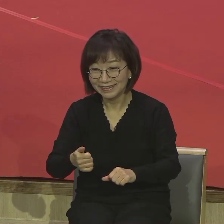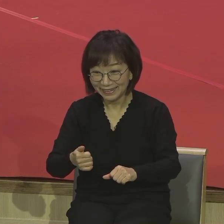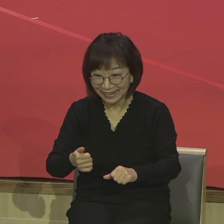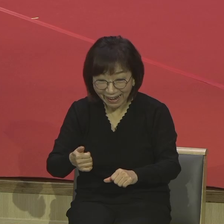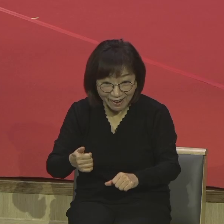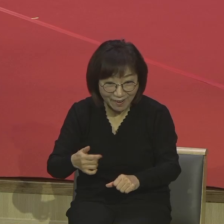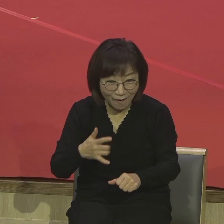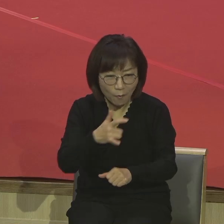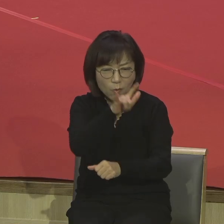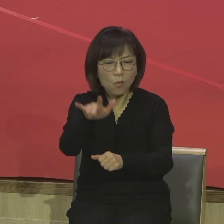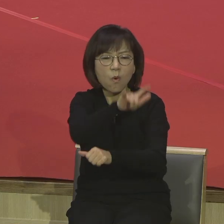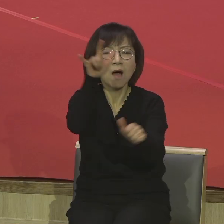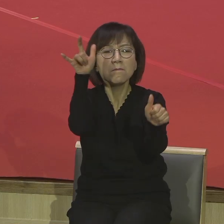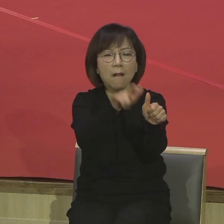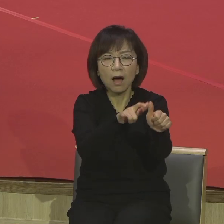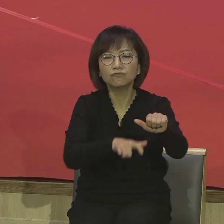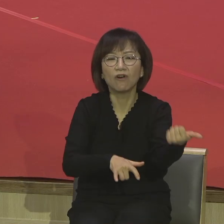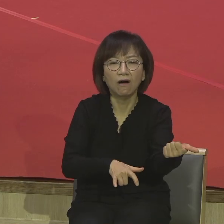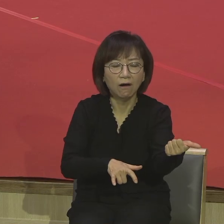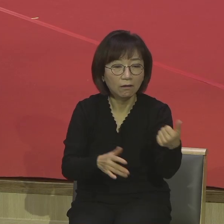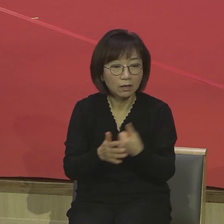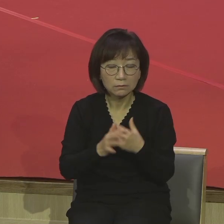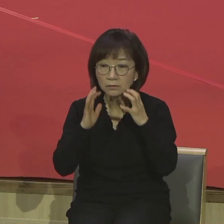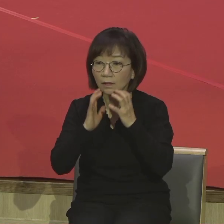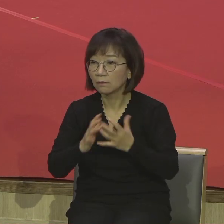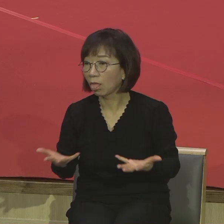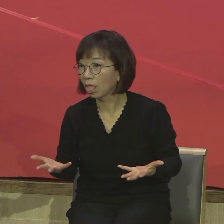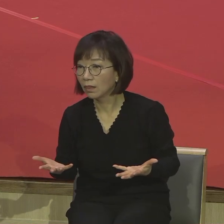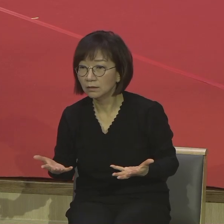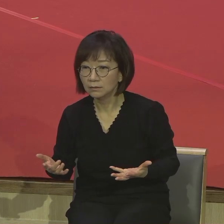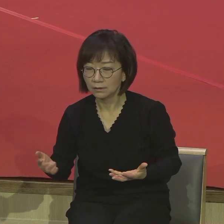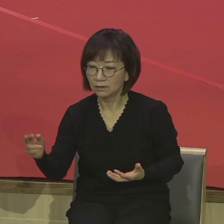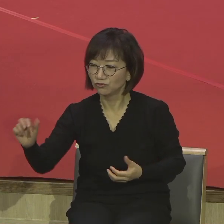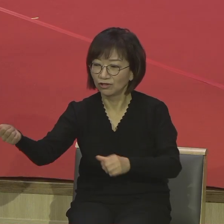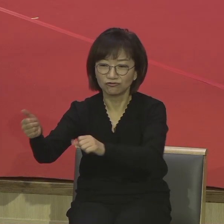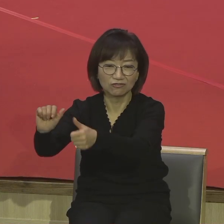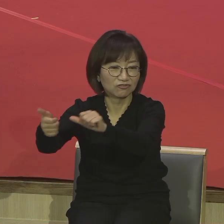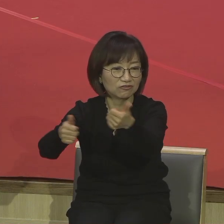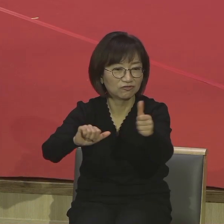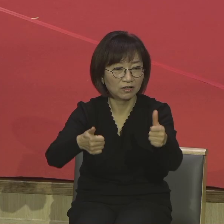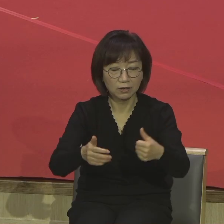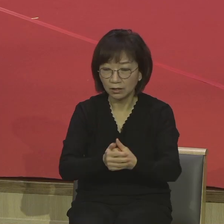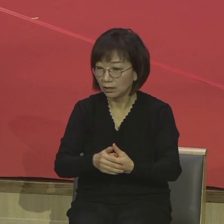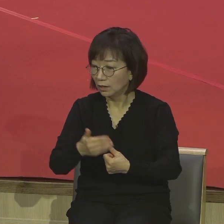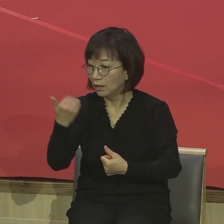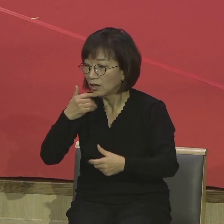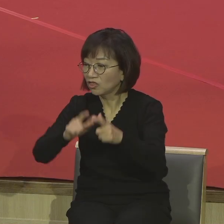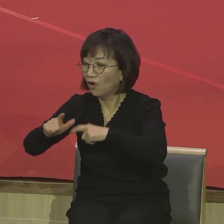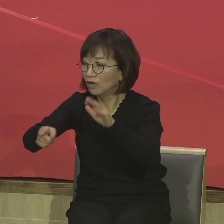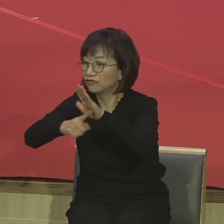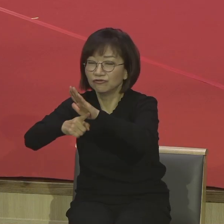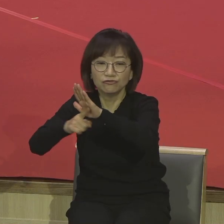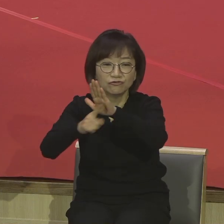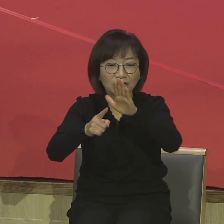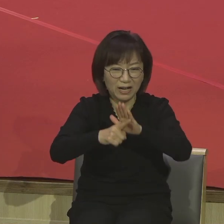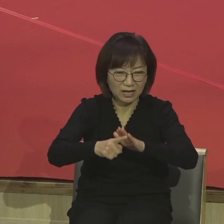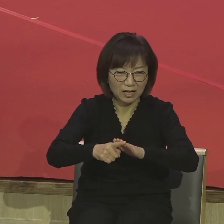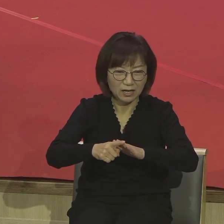많이 죽었어요. 그래서 코로나로 인해 가지고 새롭게 산타크로스 역할을 할 사람들을 그렇게